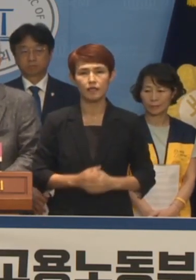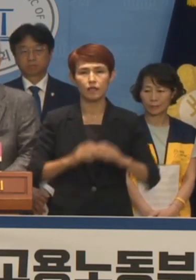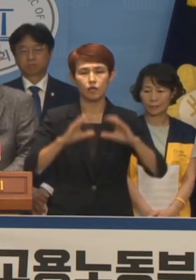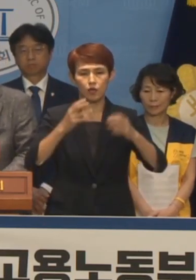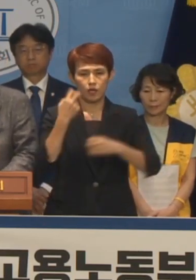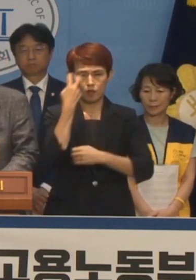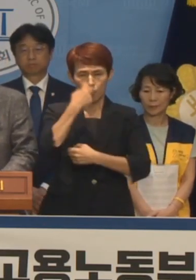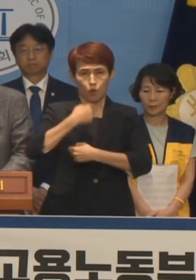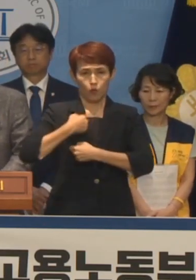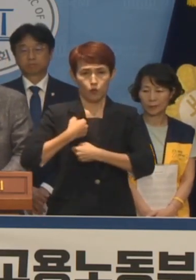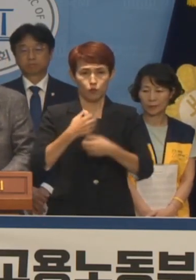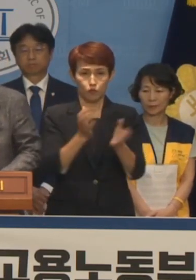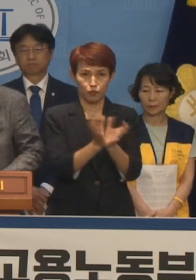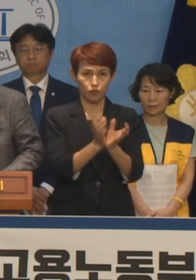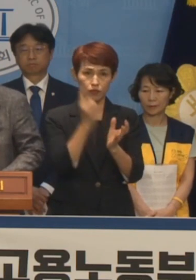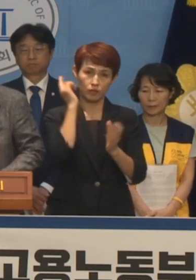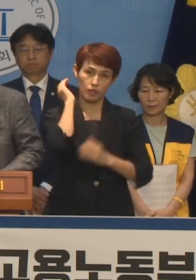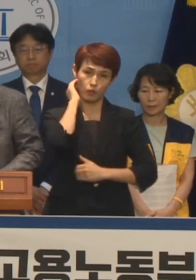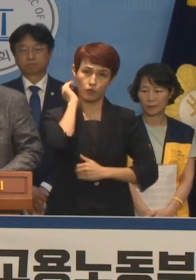국가보훈부와 대통령실이